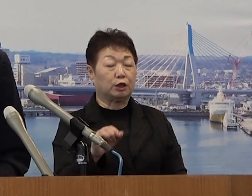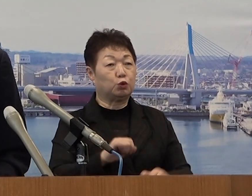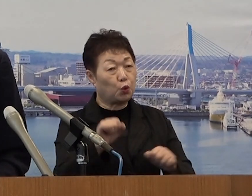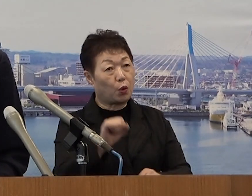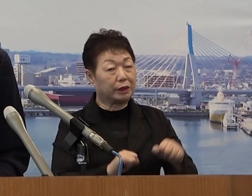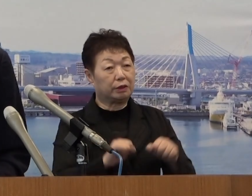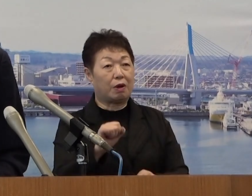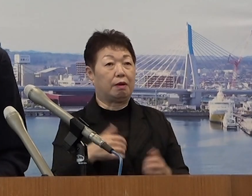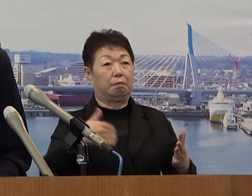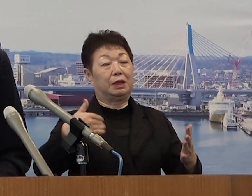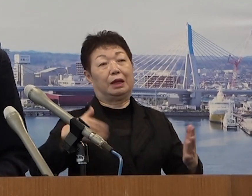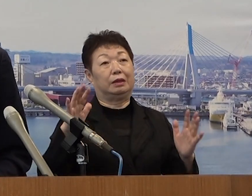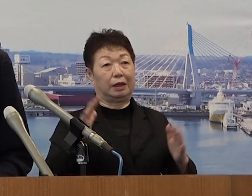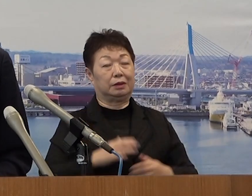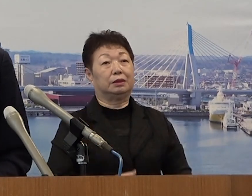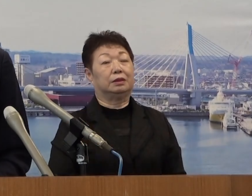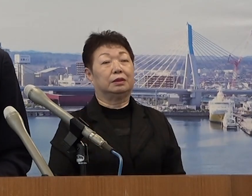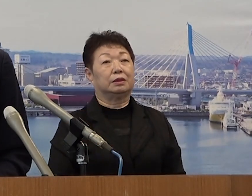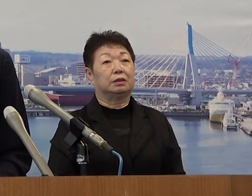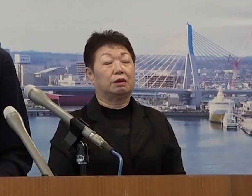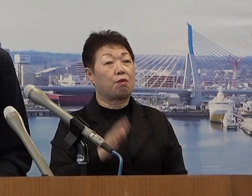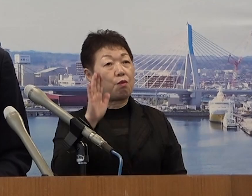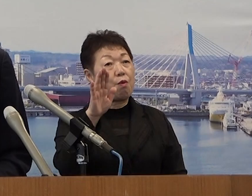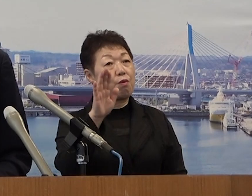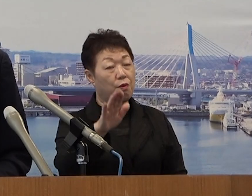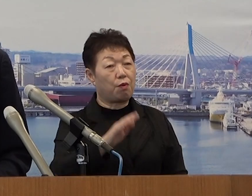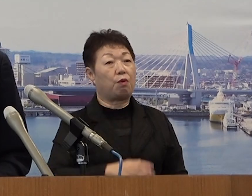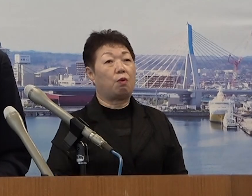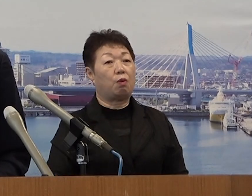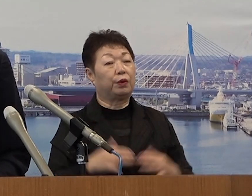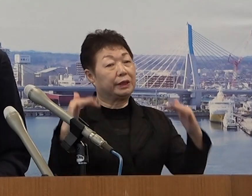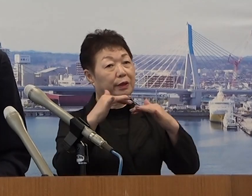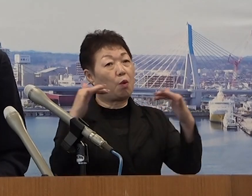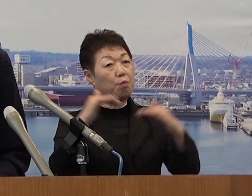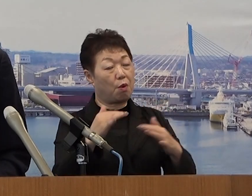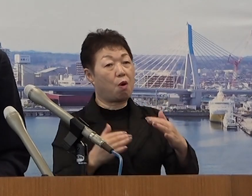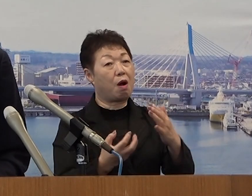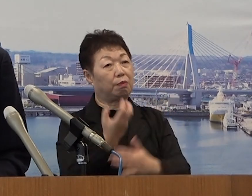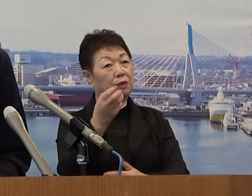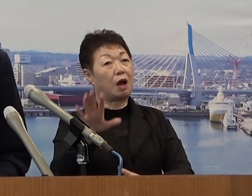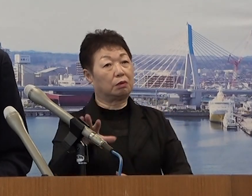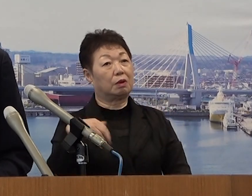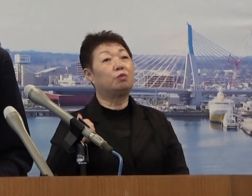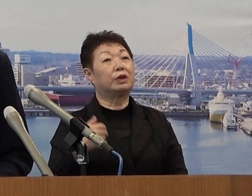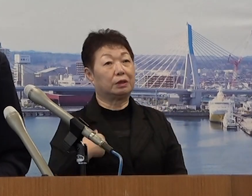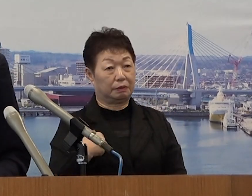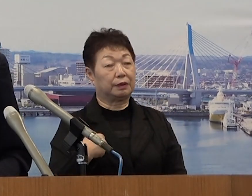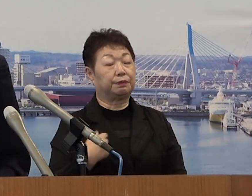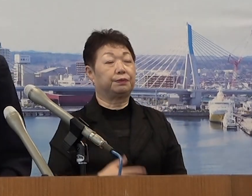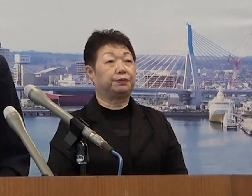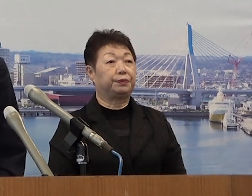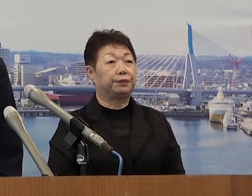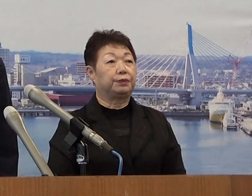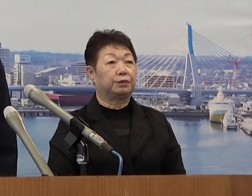はまだございません。ただ今後もしかしたらそういう議論も出てくるのかもしれないと思っています。